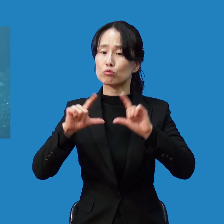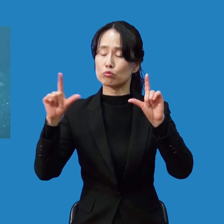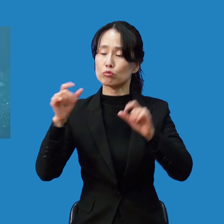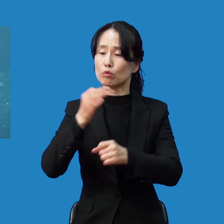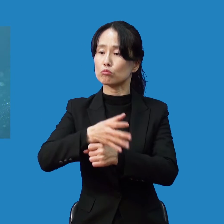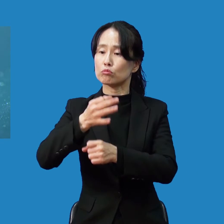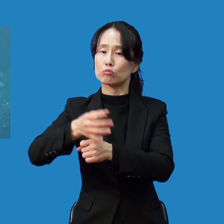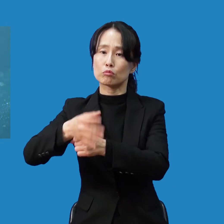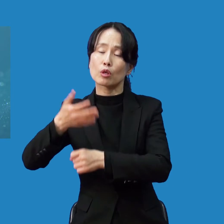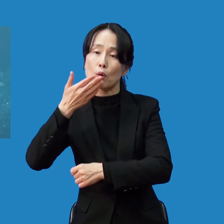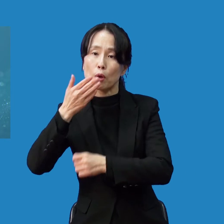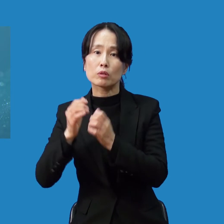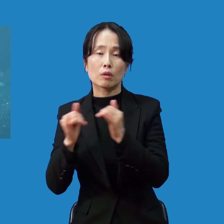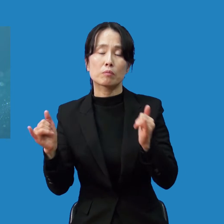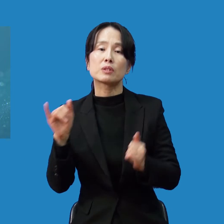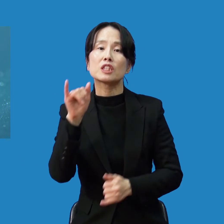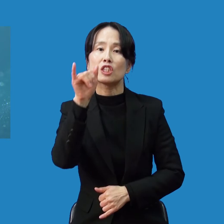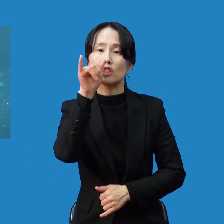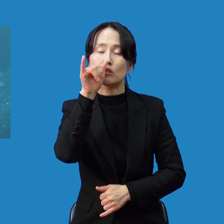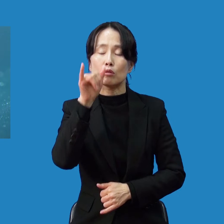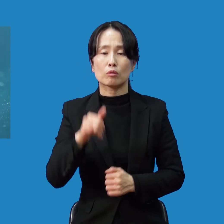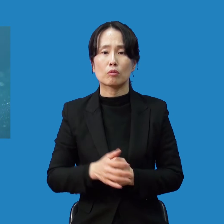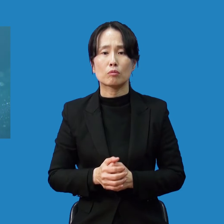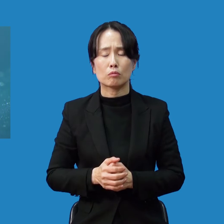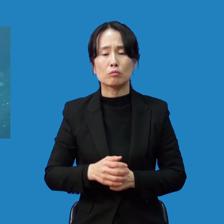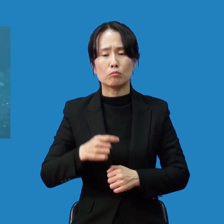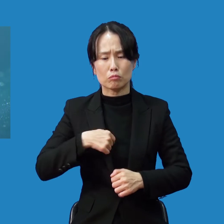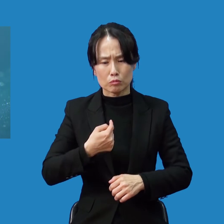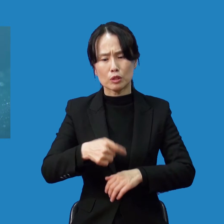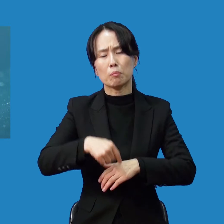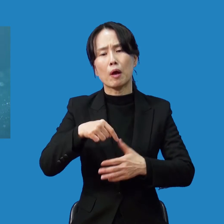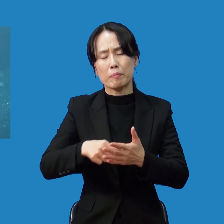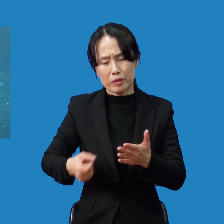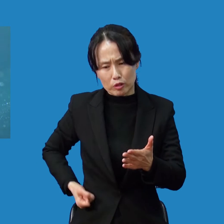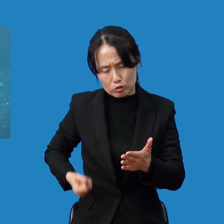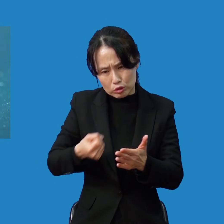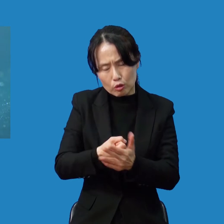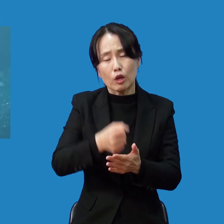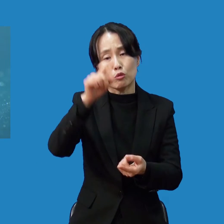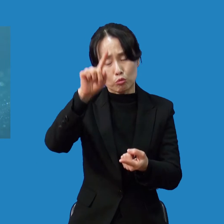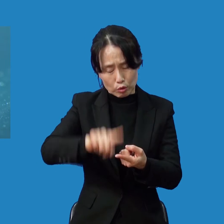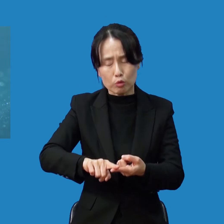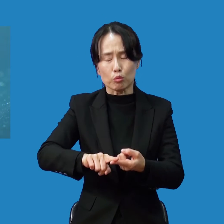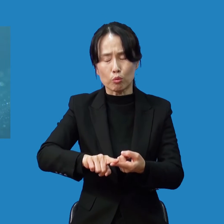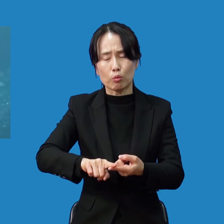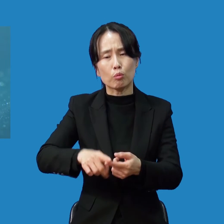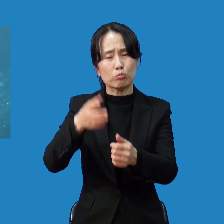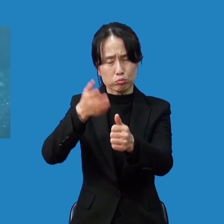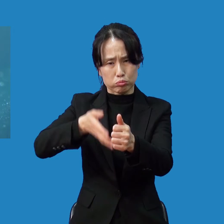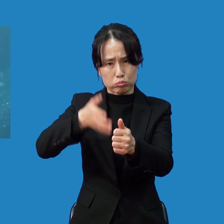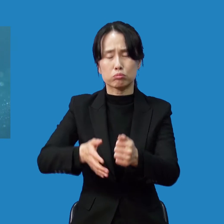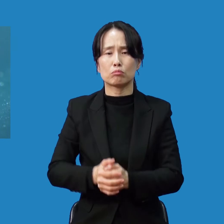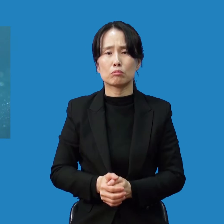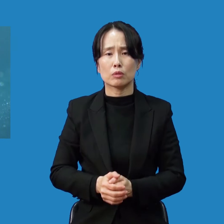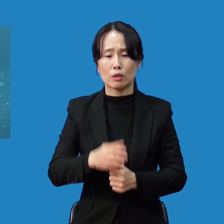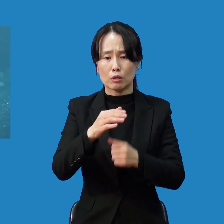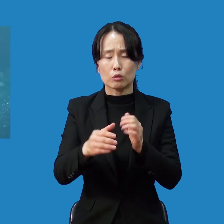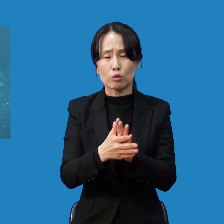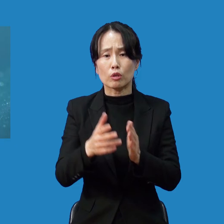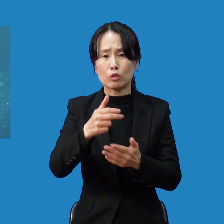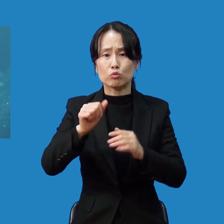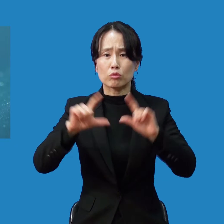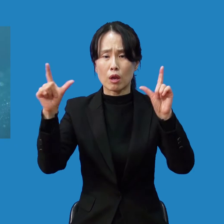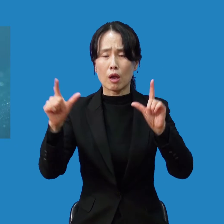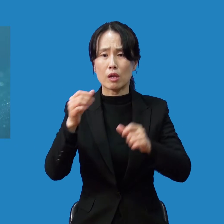사람도 있죠. 그것도 자기 마음에 정한 대로 하면 됩니다. 성경에 주일날 사 먹으면 안